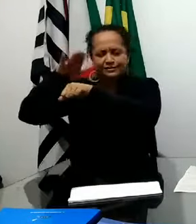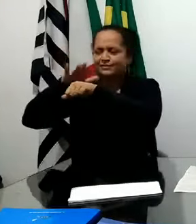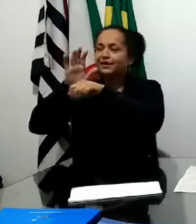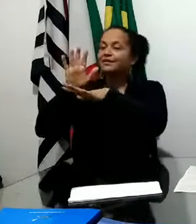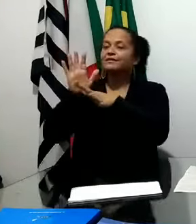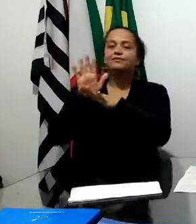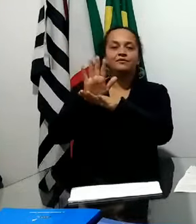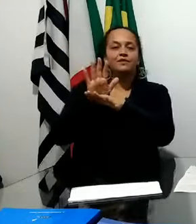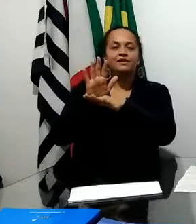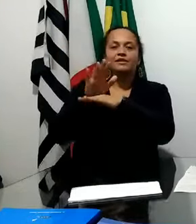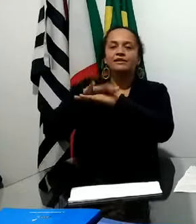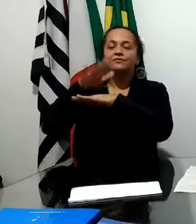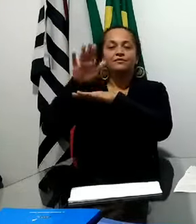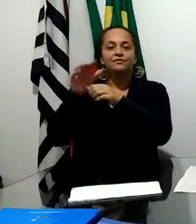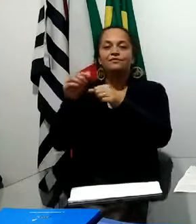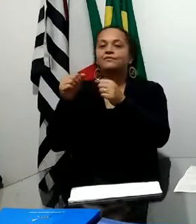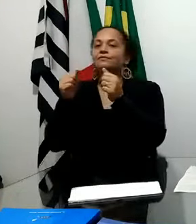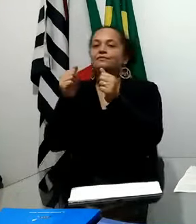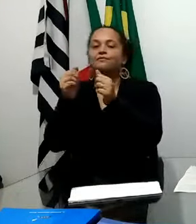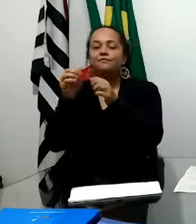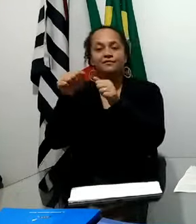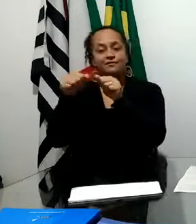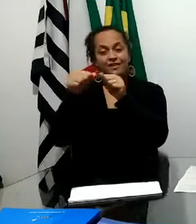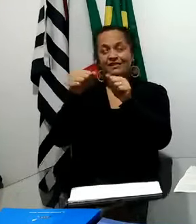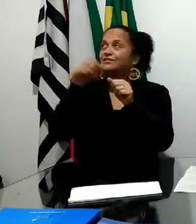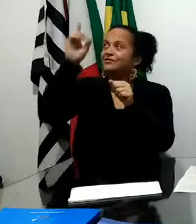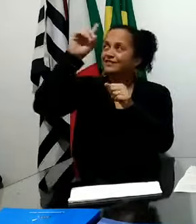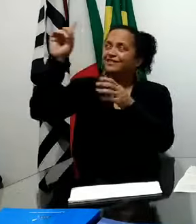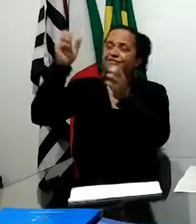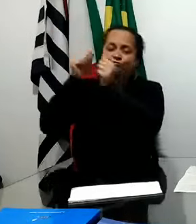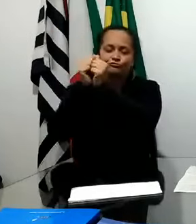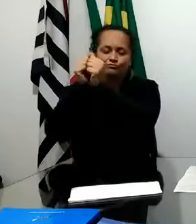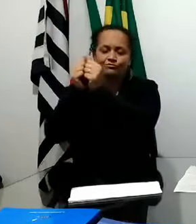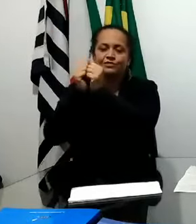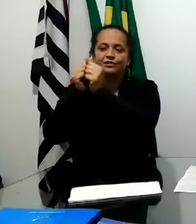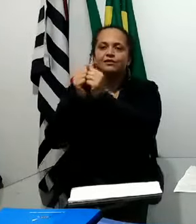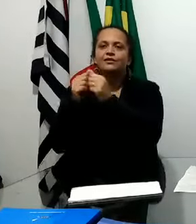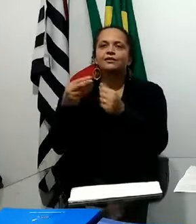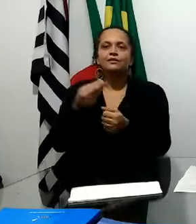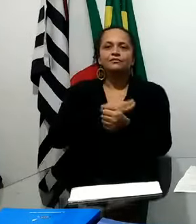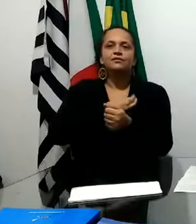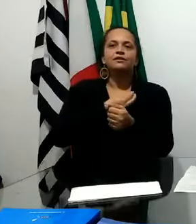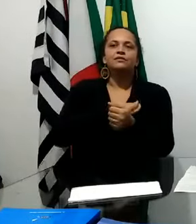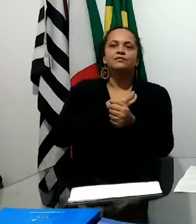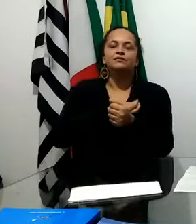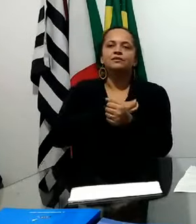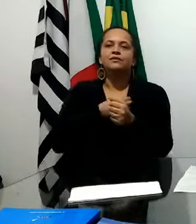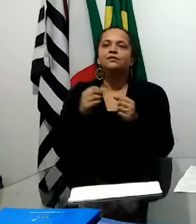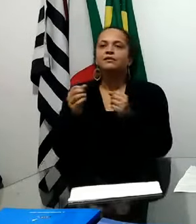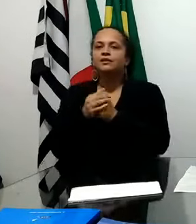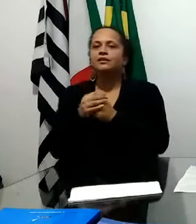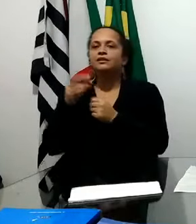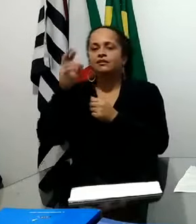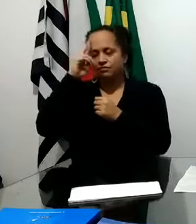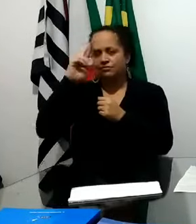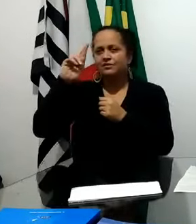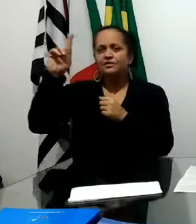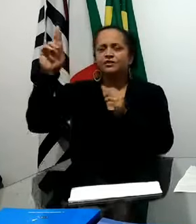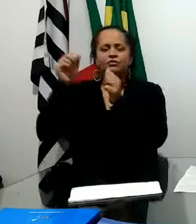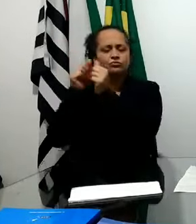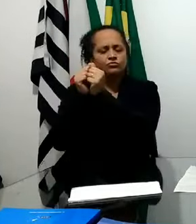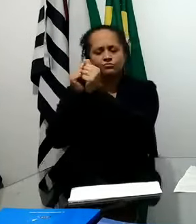seu coração, cheios do seu Espírito, da sua palavra, para viverem o propósito do Senhor aqui na terra. Pai, em nome de Jesus